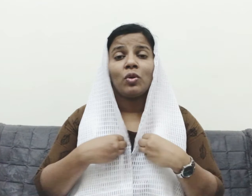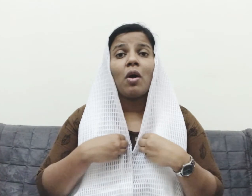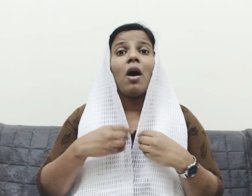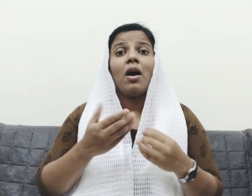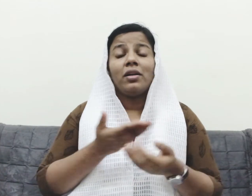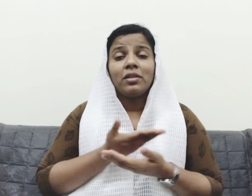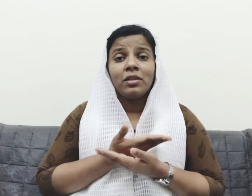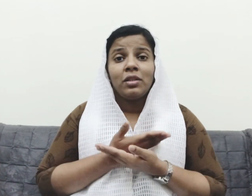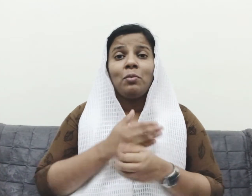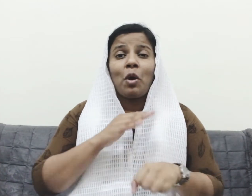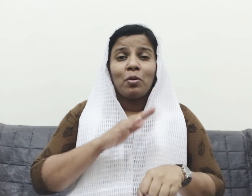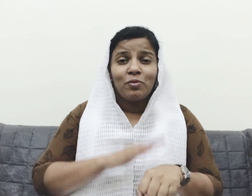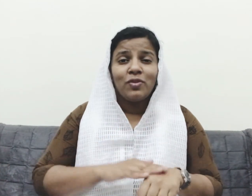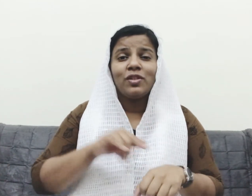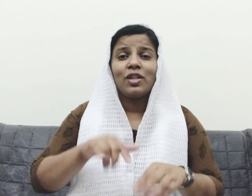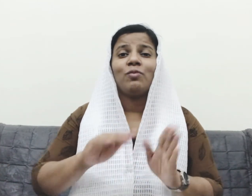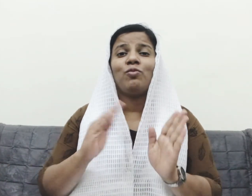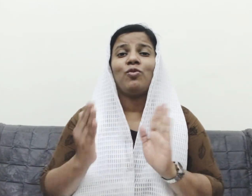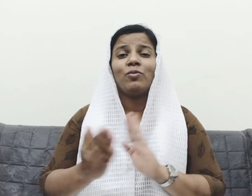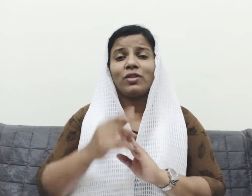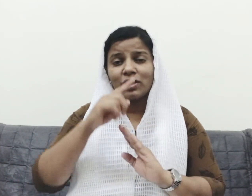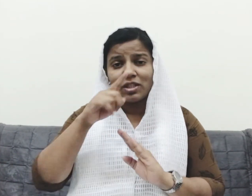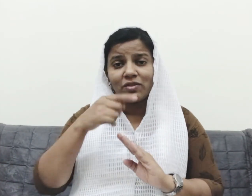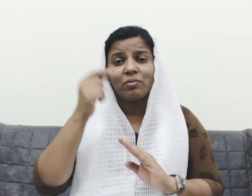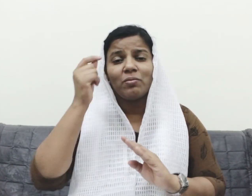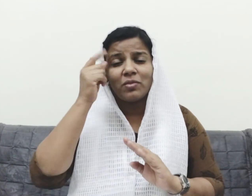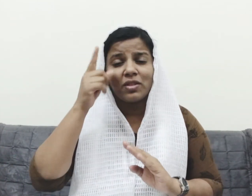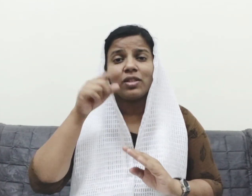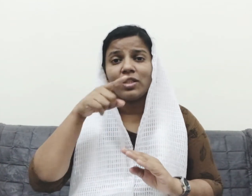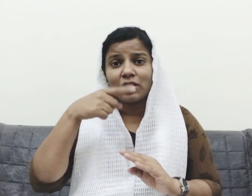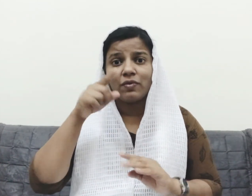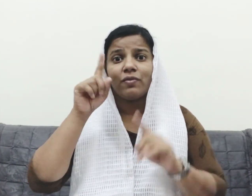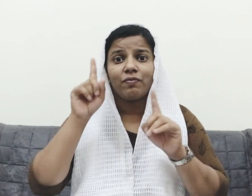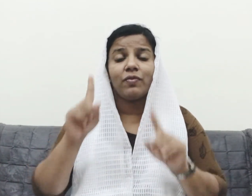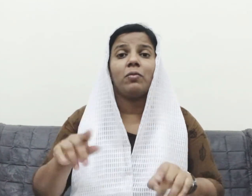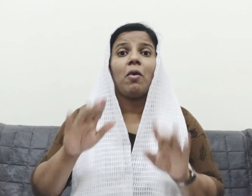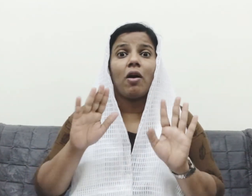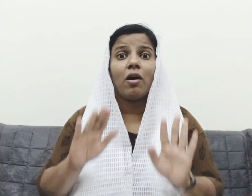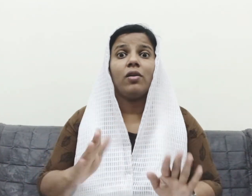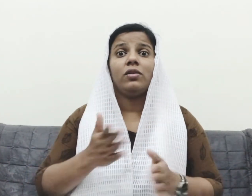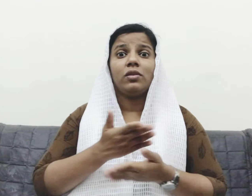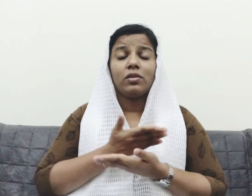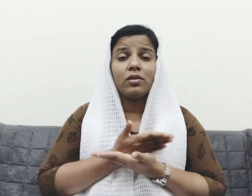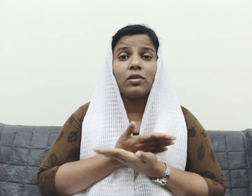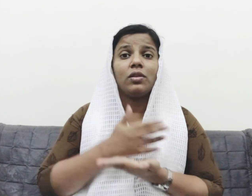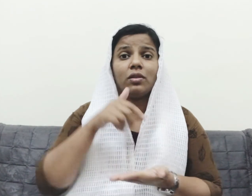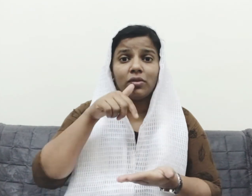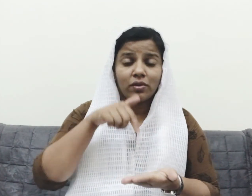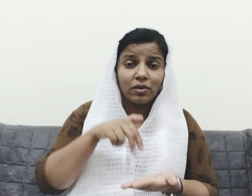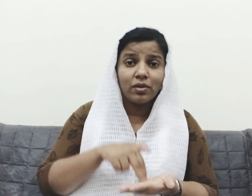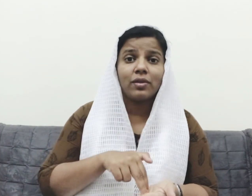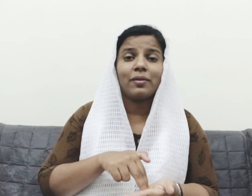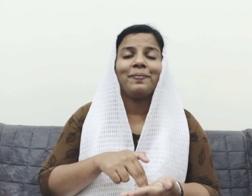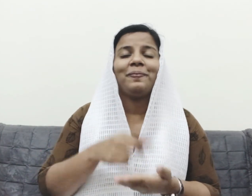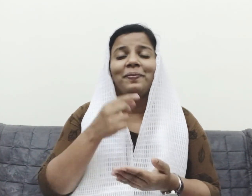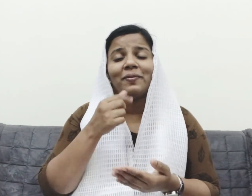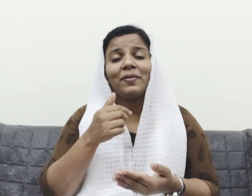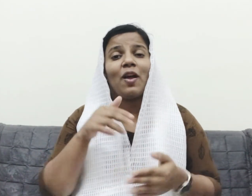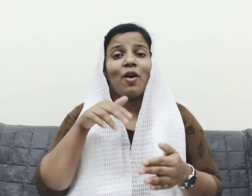അനുഭവിച്ച് ജീവിക്കണം ഈ ഭൂമിയിൽ, ആ ഇഷ്ടം മനസ്സിലാക്കി ജീവിക്കണം ഈ ഭൂമിയിൽ, ആ ഇഷ്ടത്തിൻ്റെ നടുവിൽ, ആ ഇഷ്ടത്തിൽ ലയിച്ച് ജീവിക്കണം ഈ